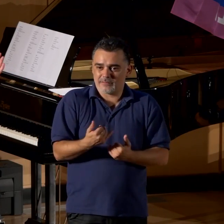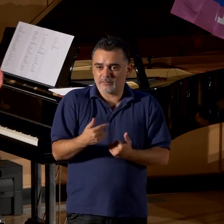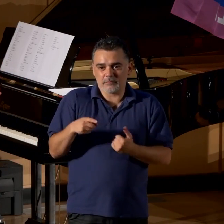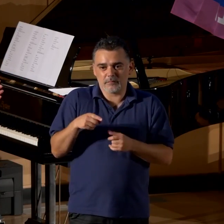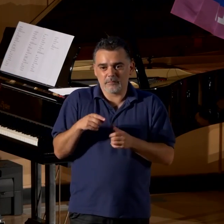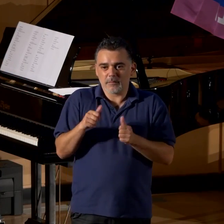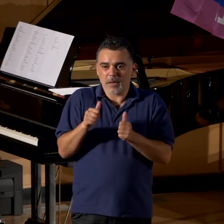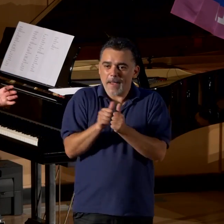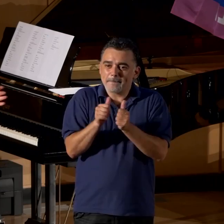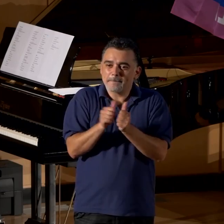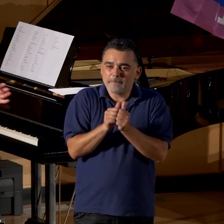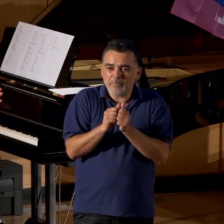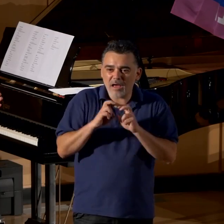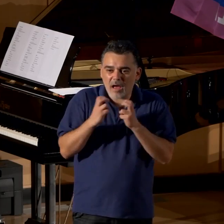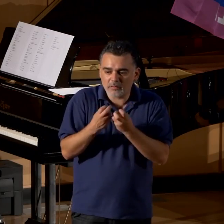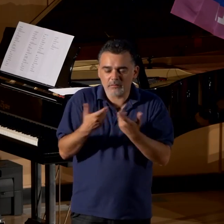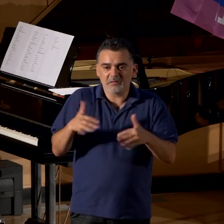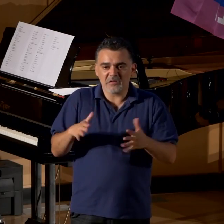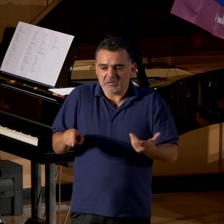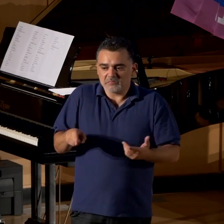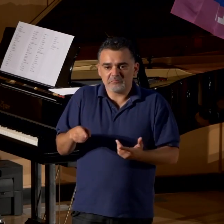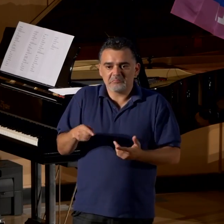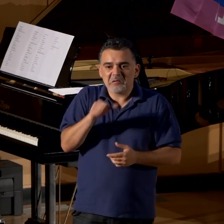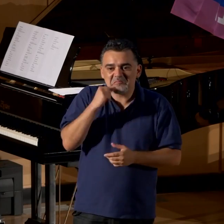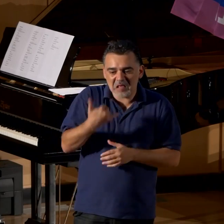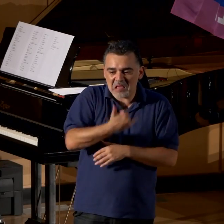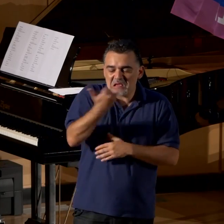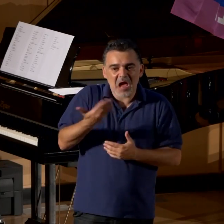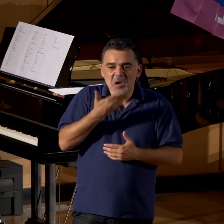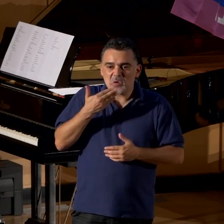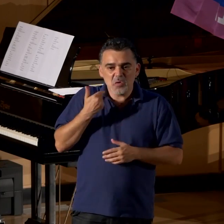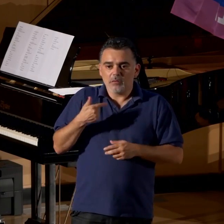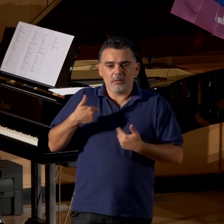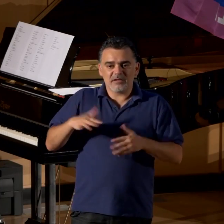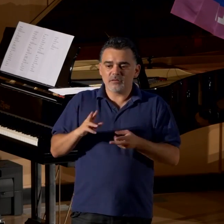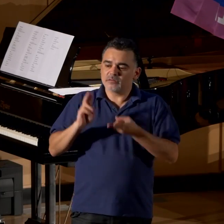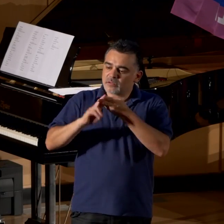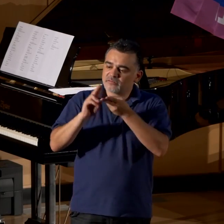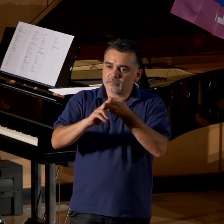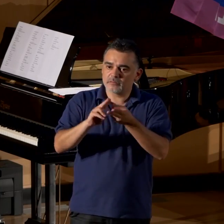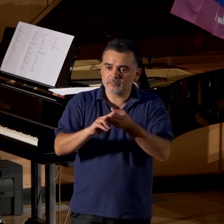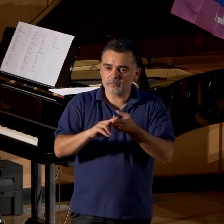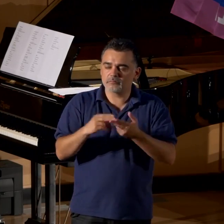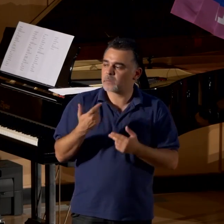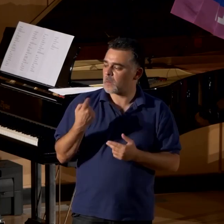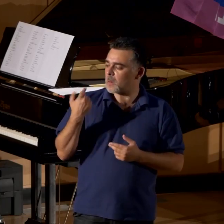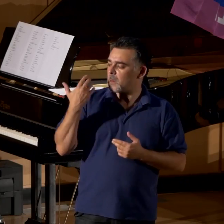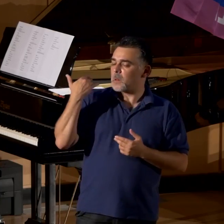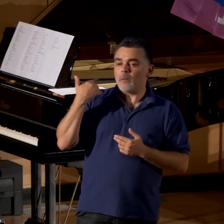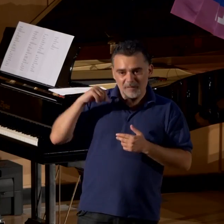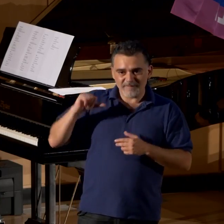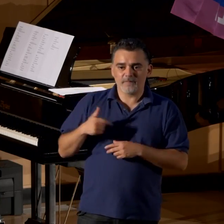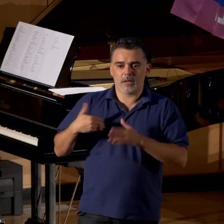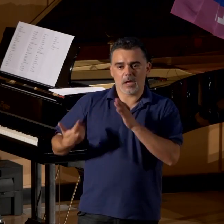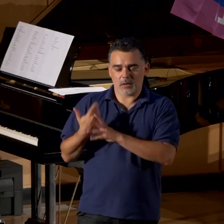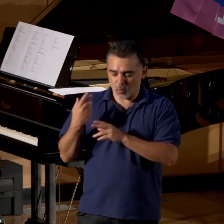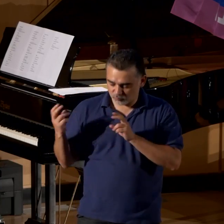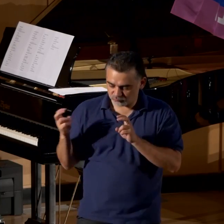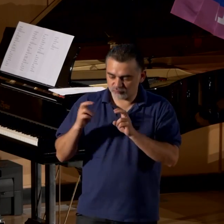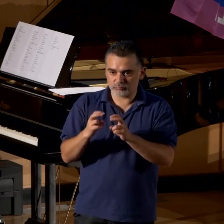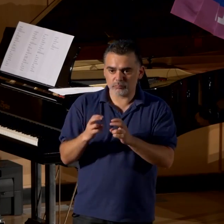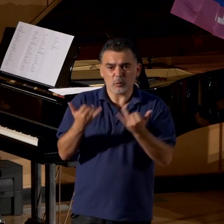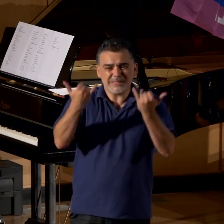lang außer Kraft. Der hat nämlich viele Jahre nicht getagt. Und dann haben wir ihn wieder eingesetzt. Und für mich wäre es im Moment ein Zeitpunkt,